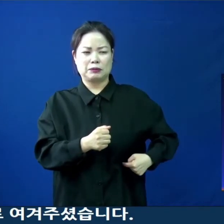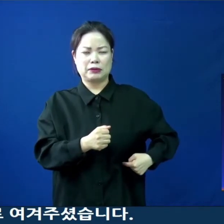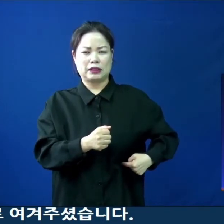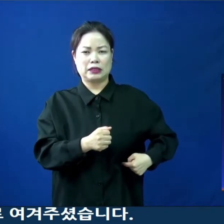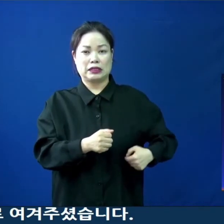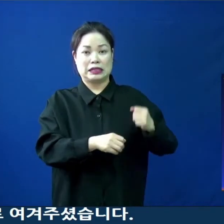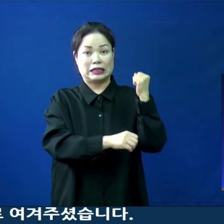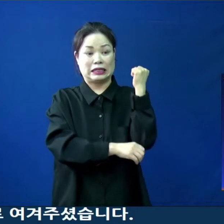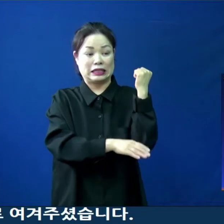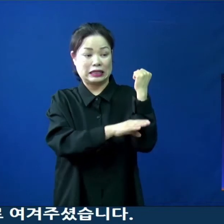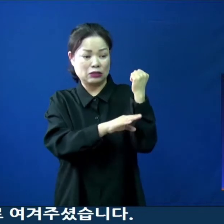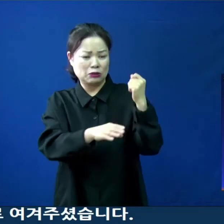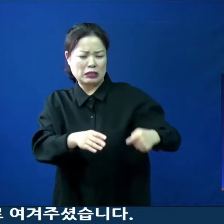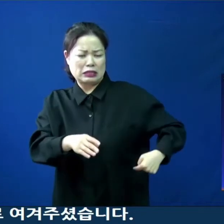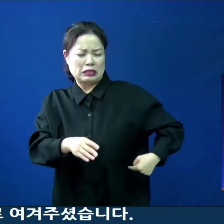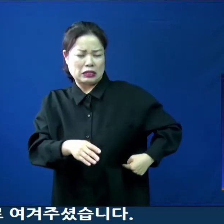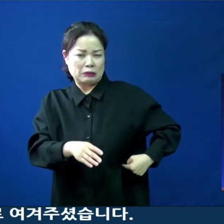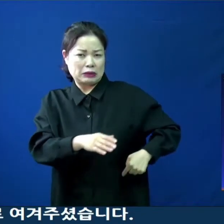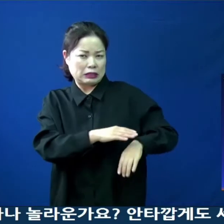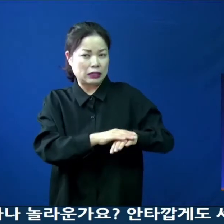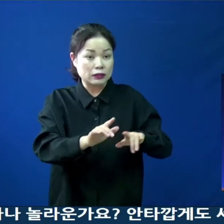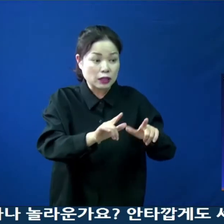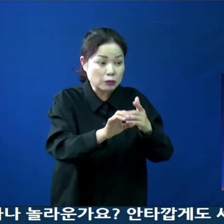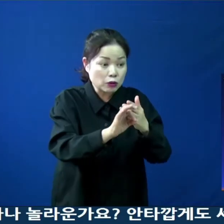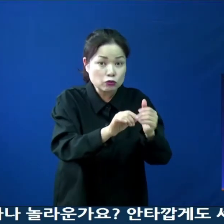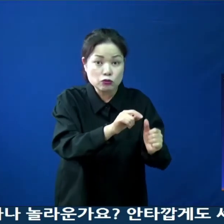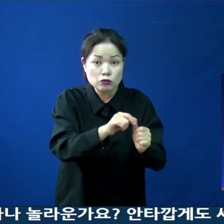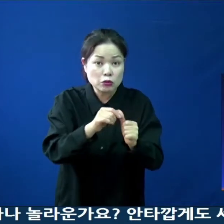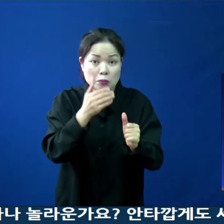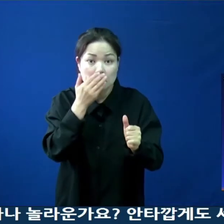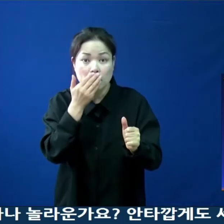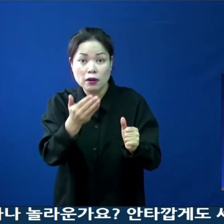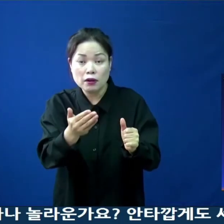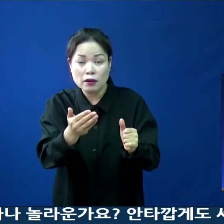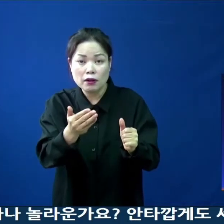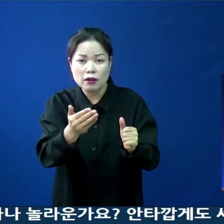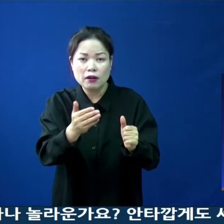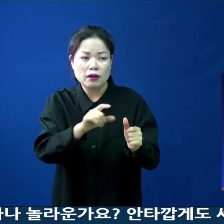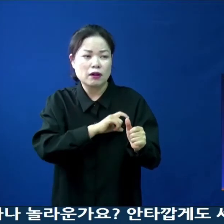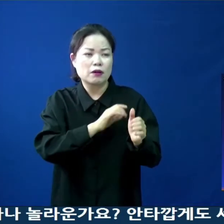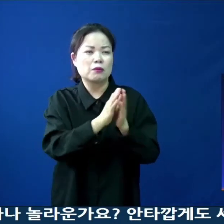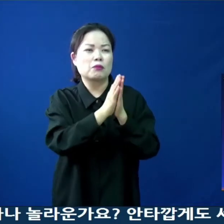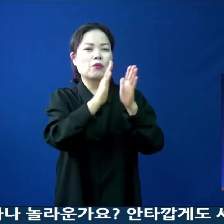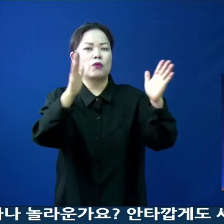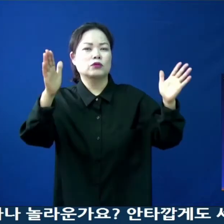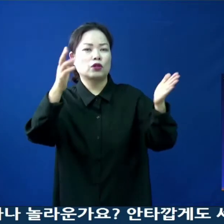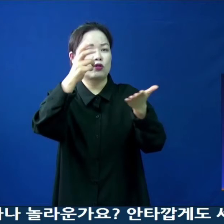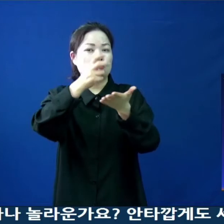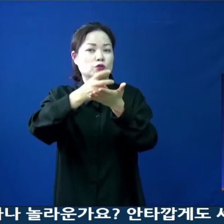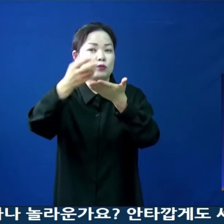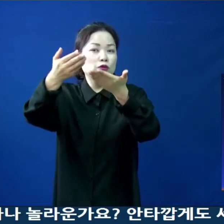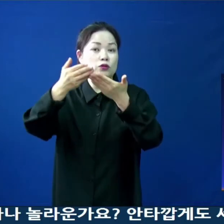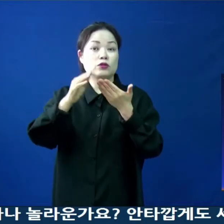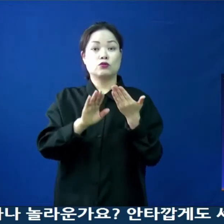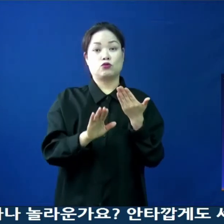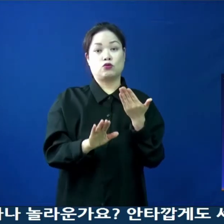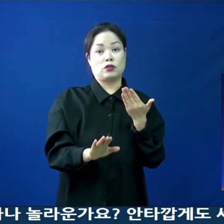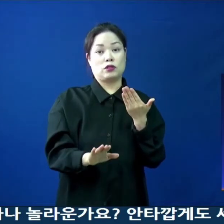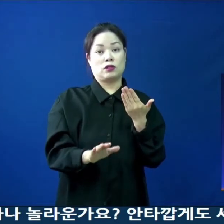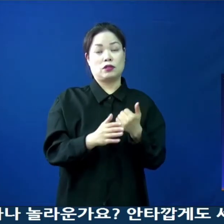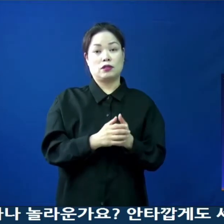되니까 양심에 따라서 잘 살면 구원을 받았고, 그리고 모세를 통해서 이제 율법이 주어진